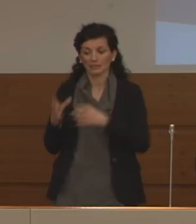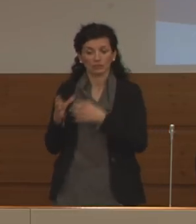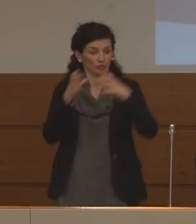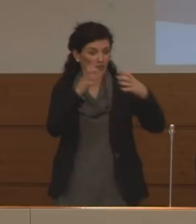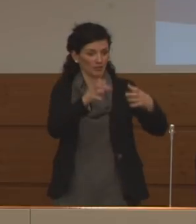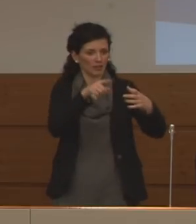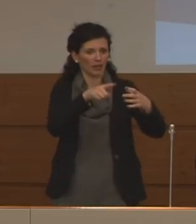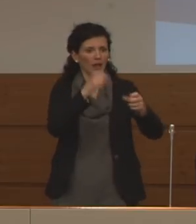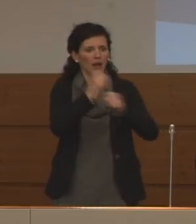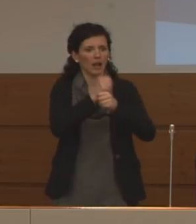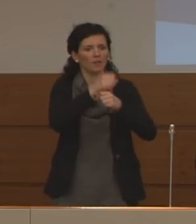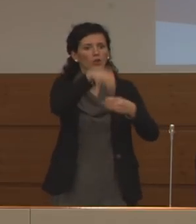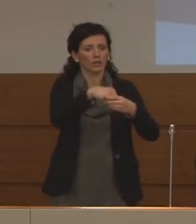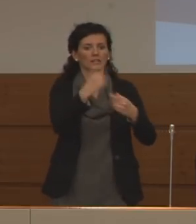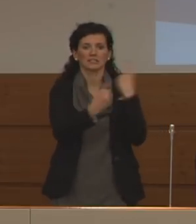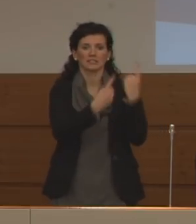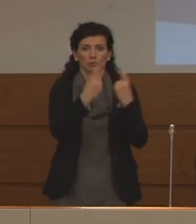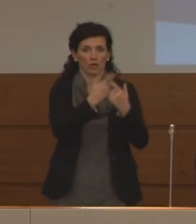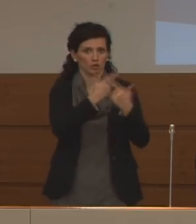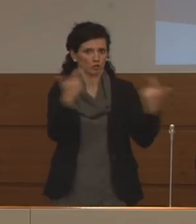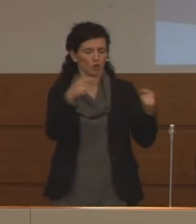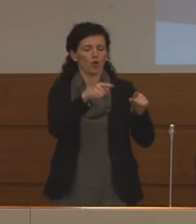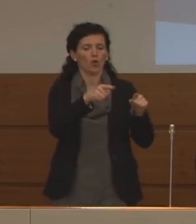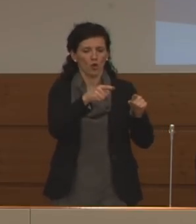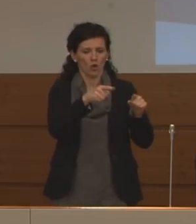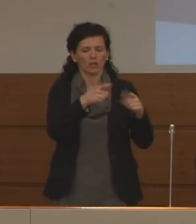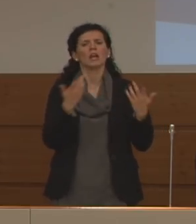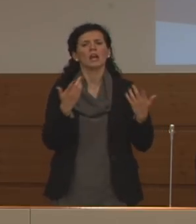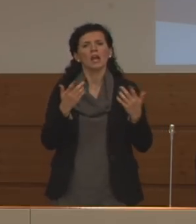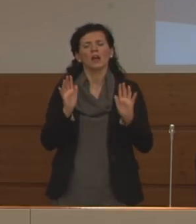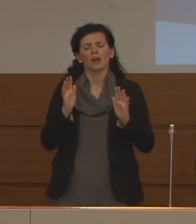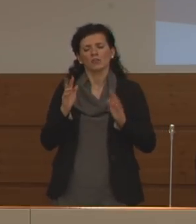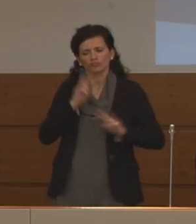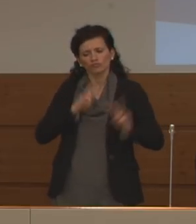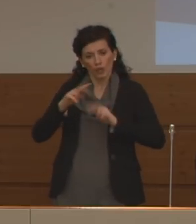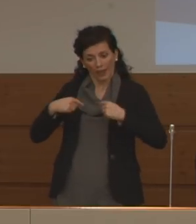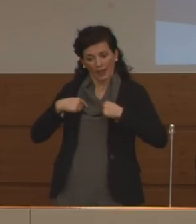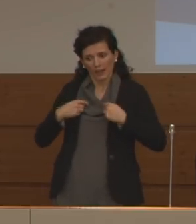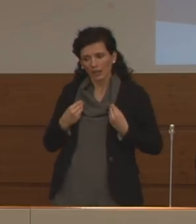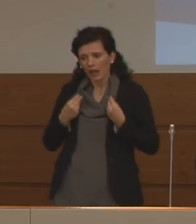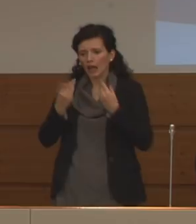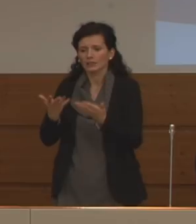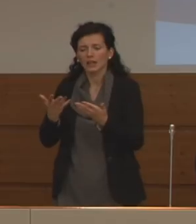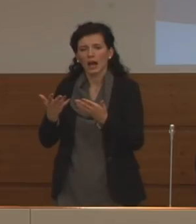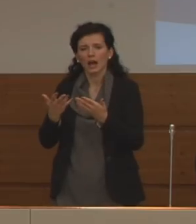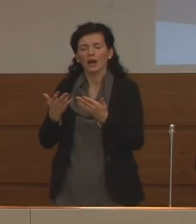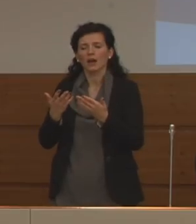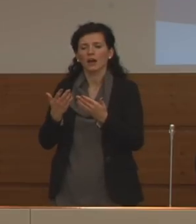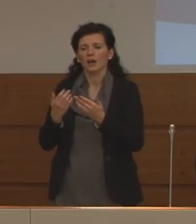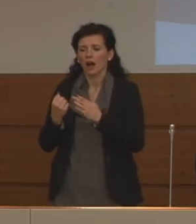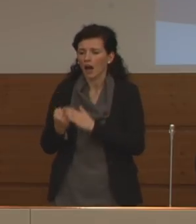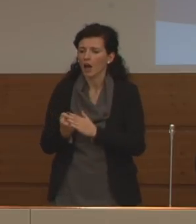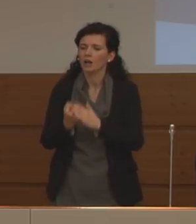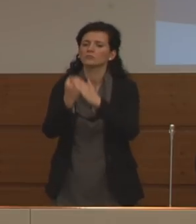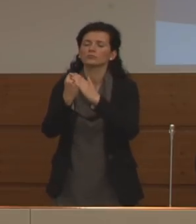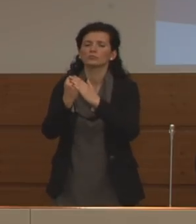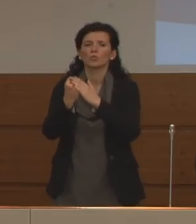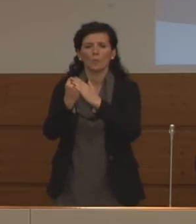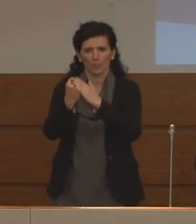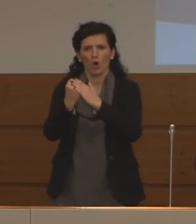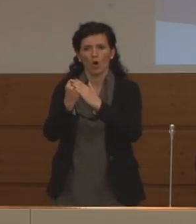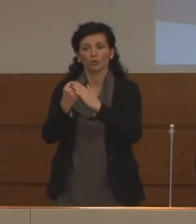loro contributo in un sistema dove il supporto di chi opera già sul campo